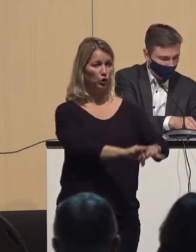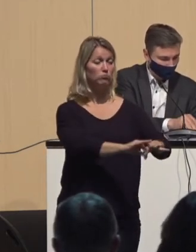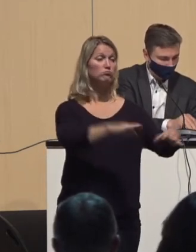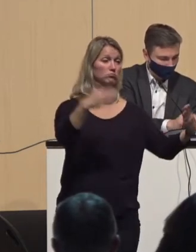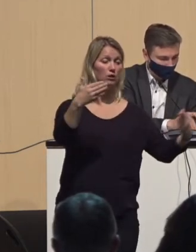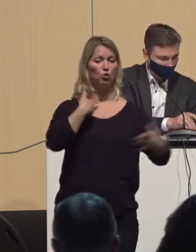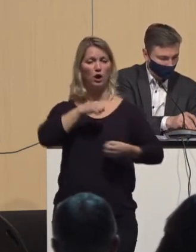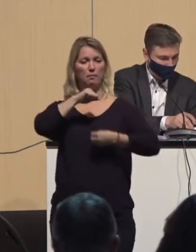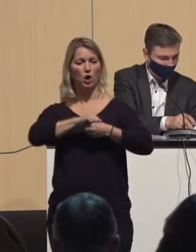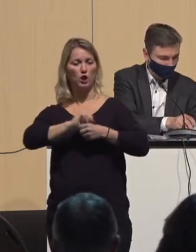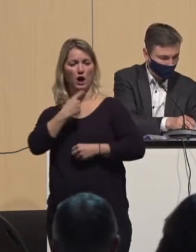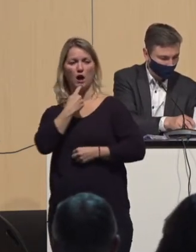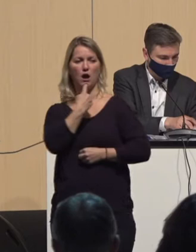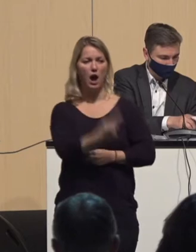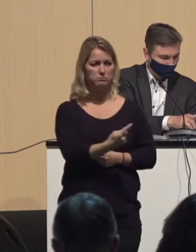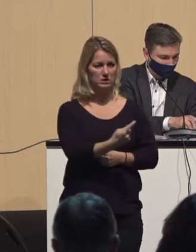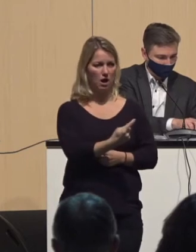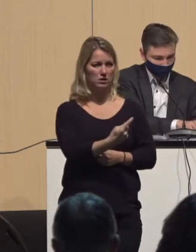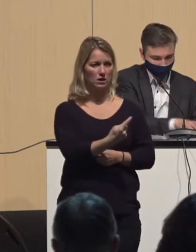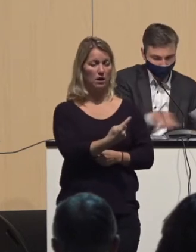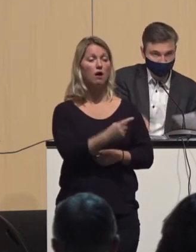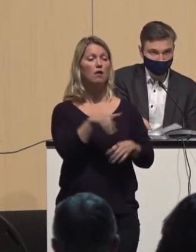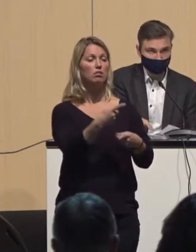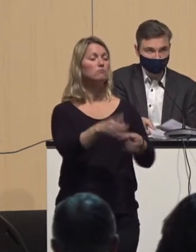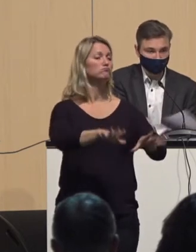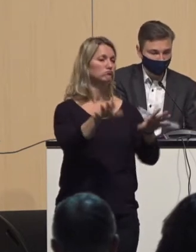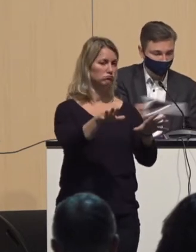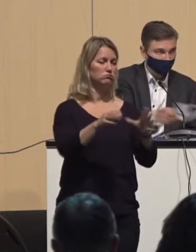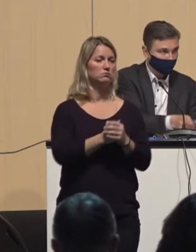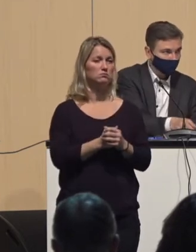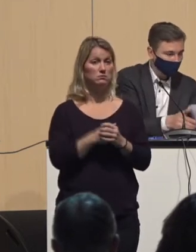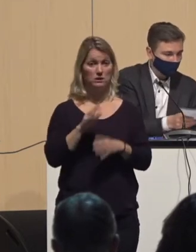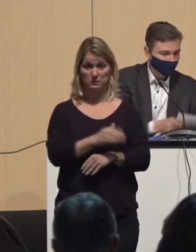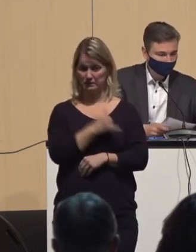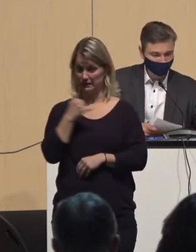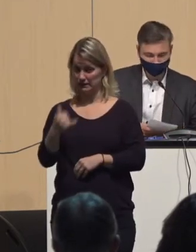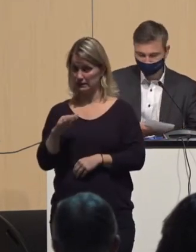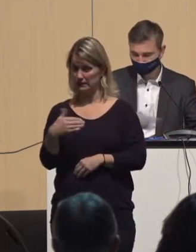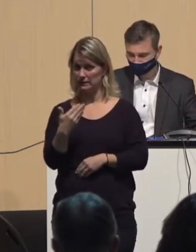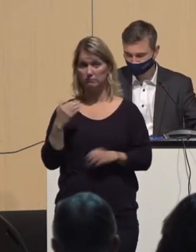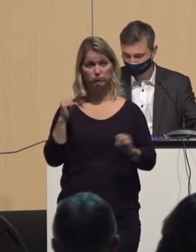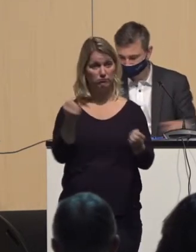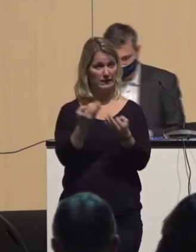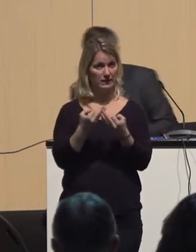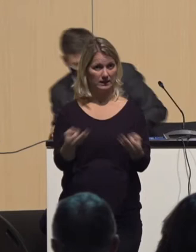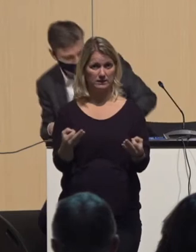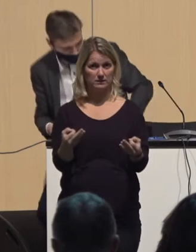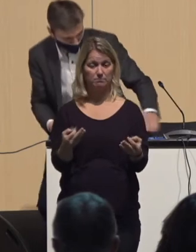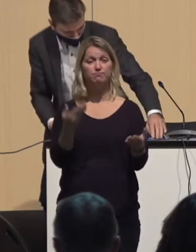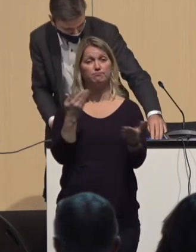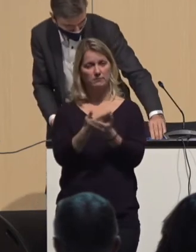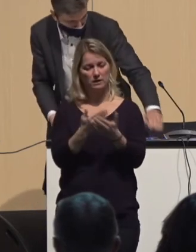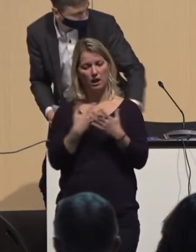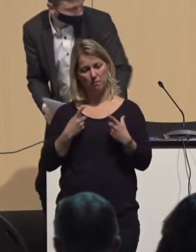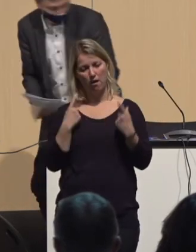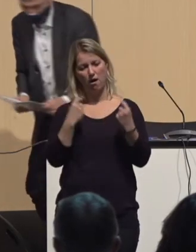behördliche Absage, sprich die Stadt Dresden sagt die Märkte ab. Das ist bis jetzt nicht erfolgt und deshalb haben wir diesen